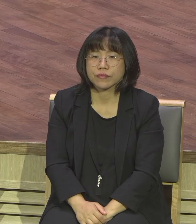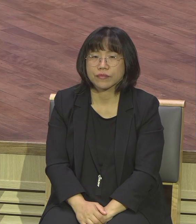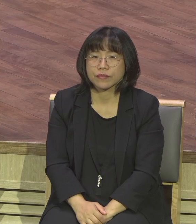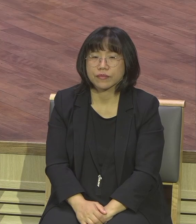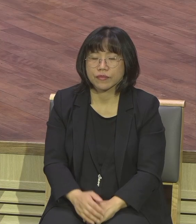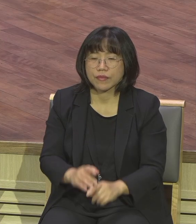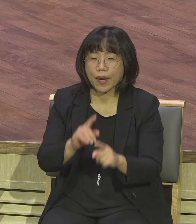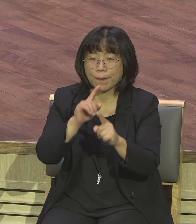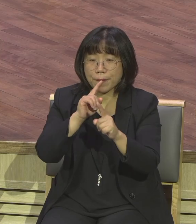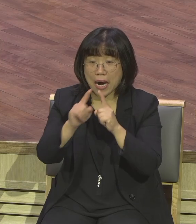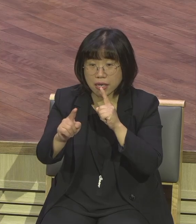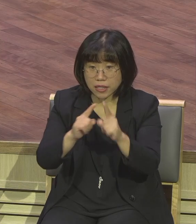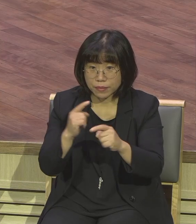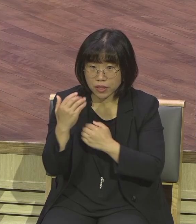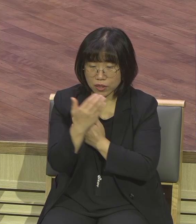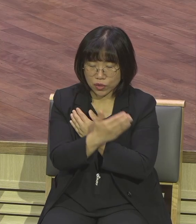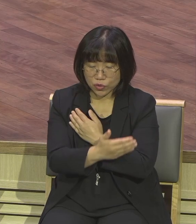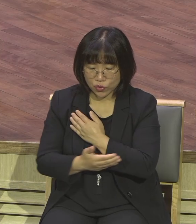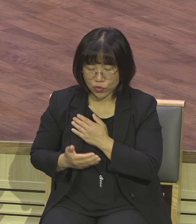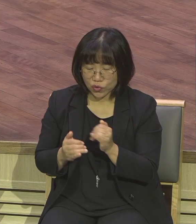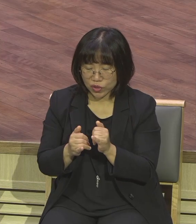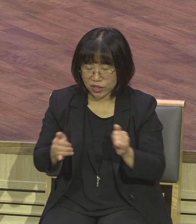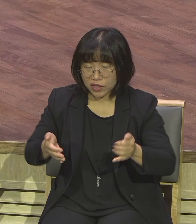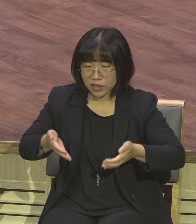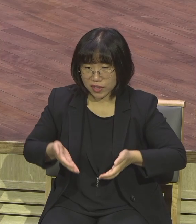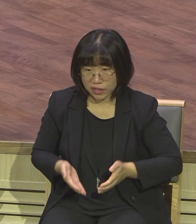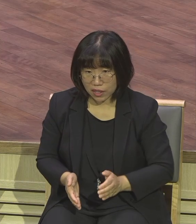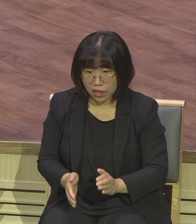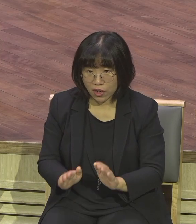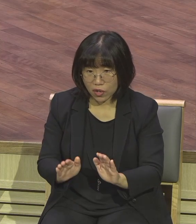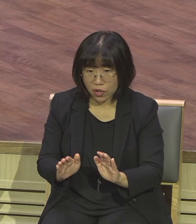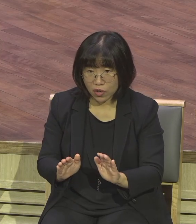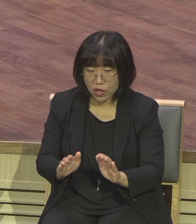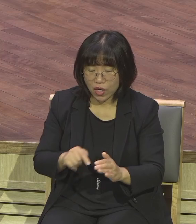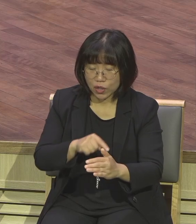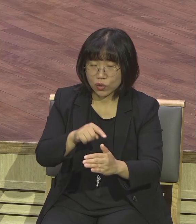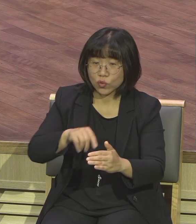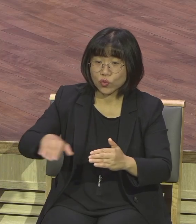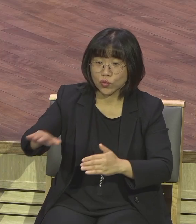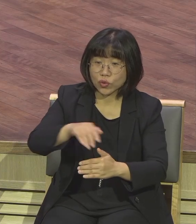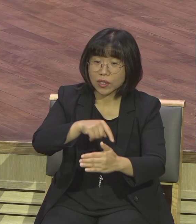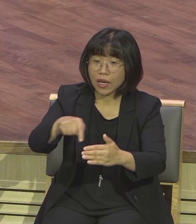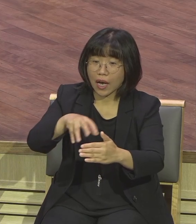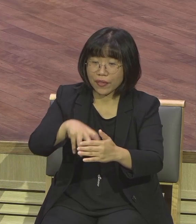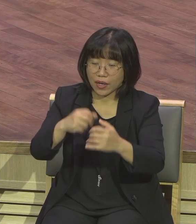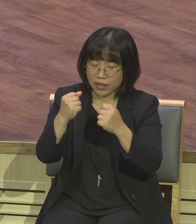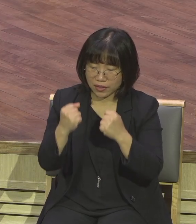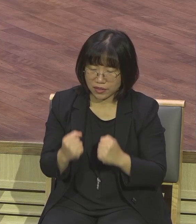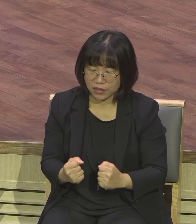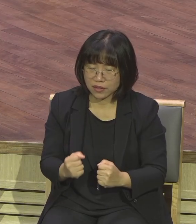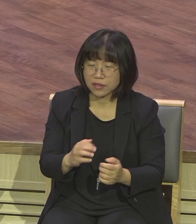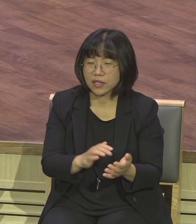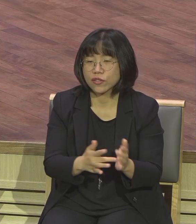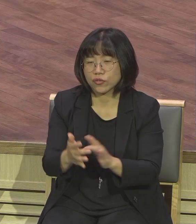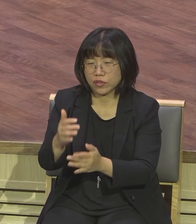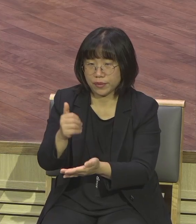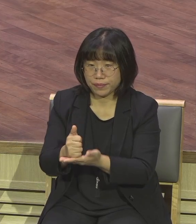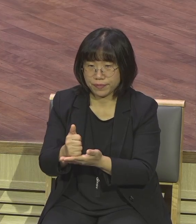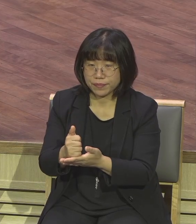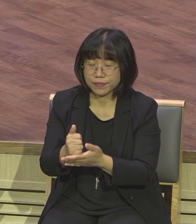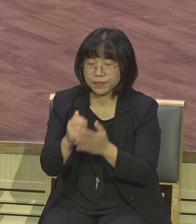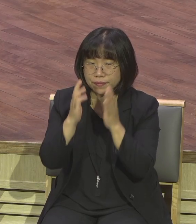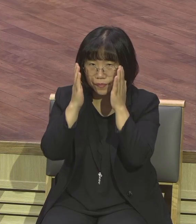말씀이 육신이 되어 우리 가운데 가시면 은혜와 진리와 충만 그분이 예수님이세요.